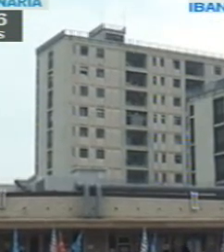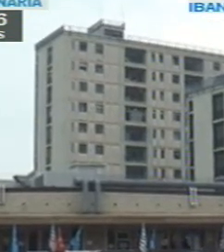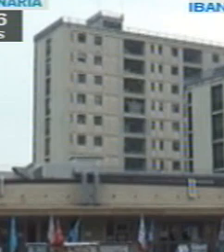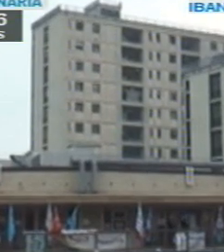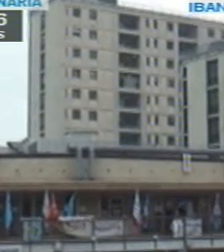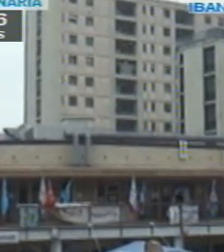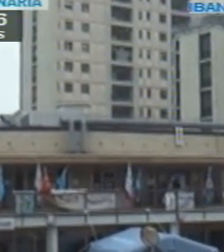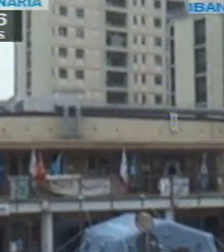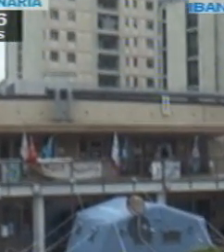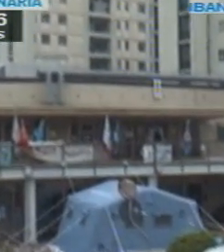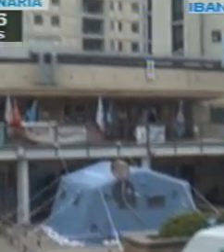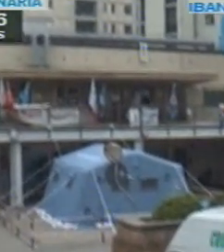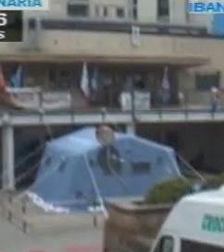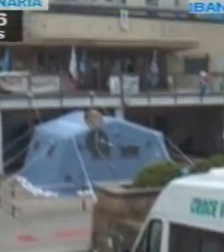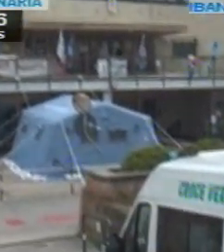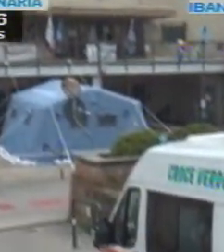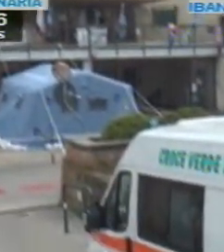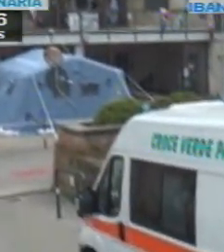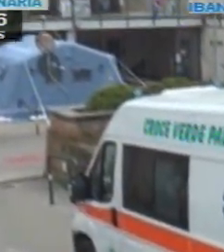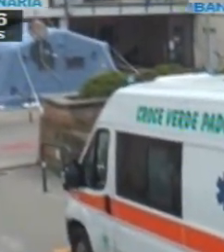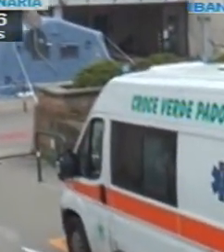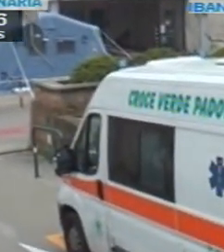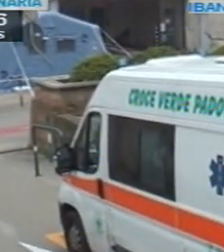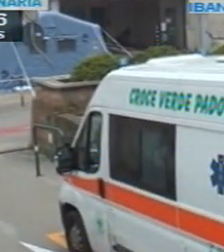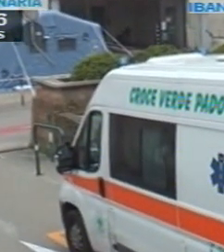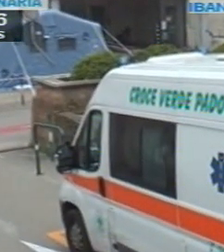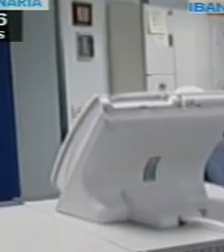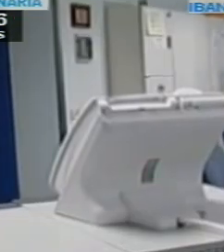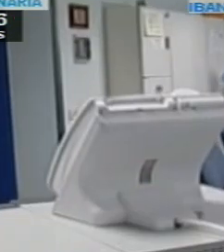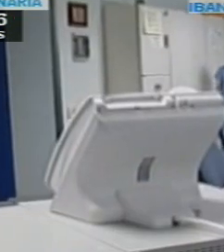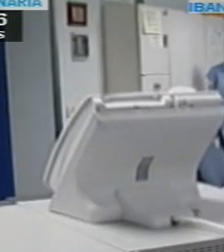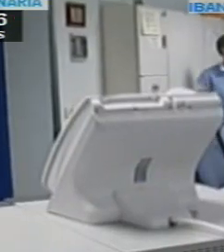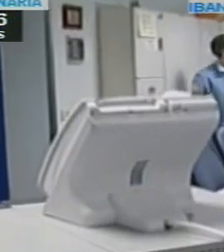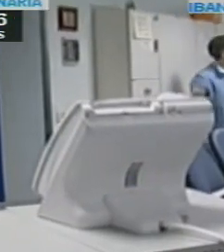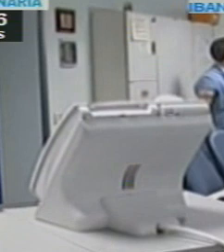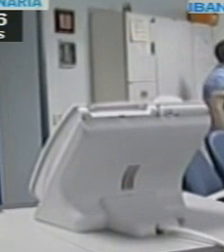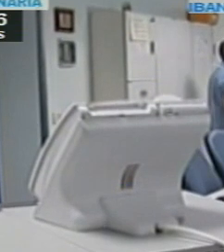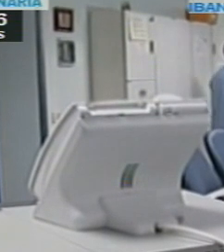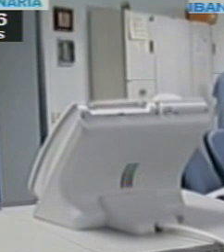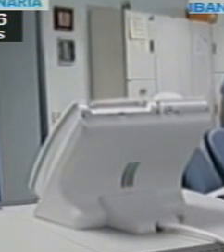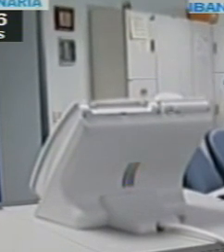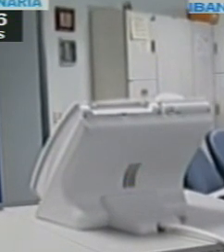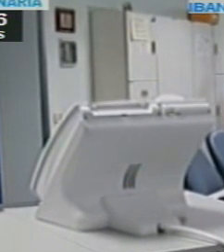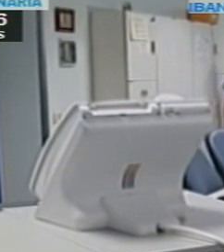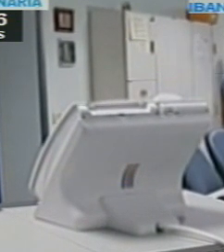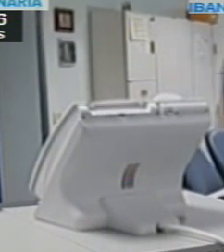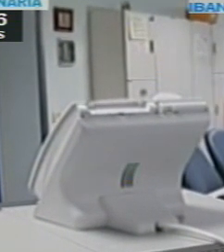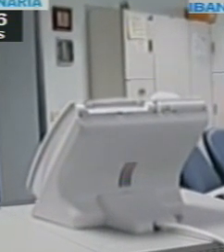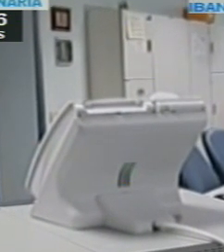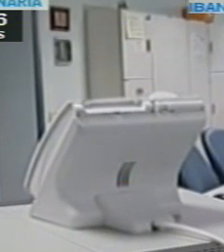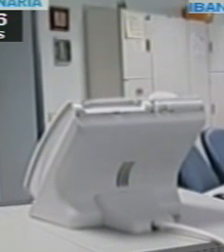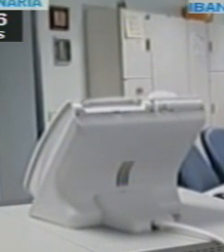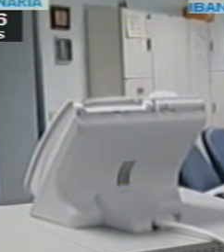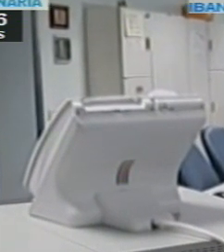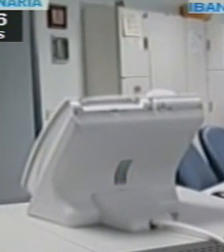Attività ambulatoriale, interventi chirurgici sinora sospesi, ma anche telecontrollo. Sarà una fase 2 all'insegna di una nuova